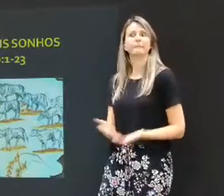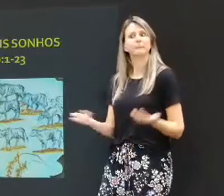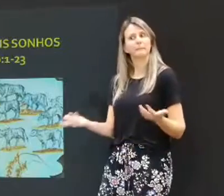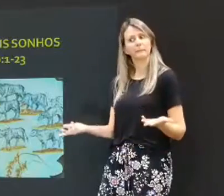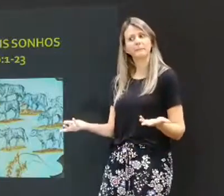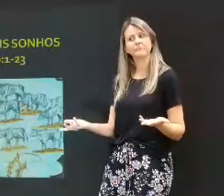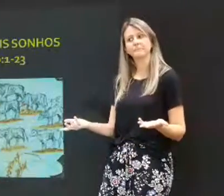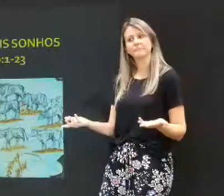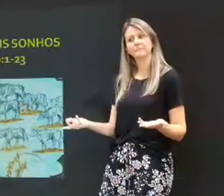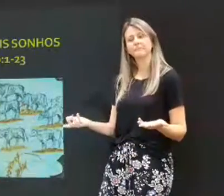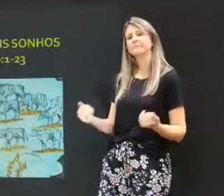Então,